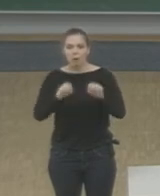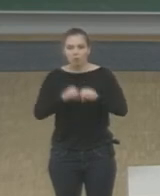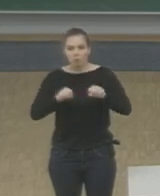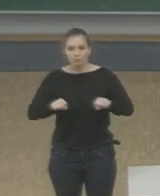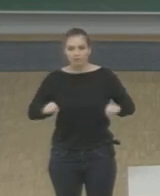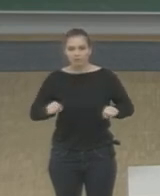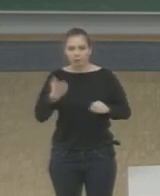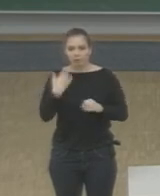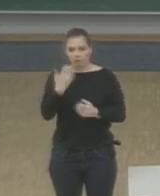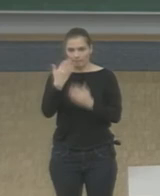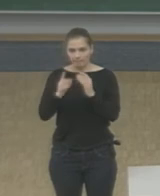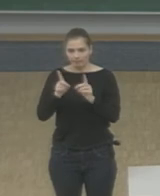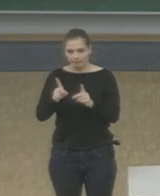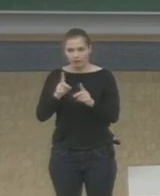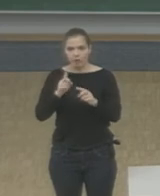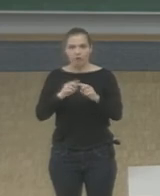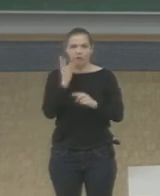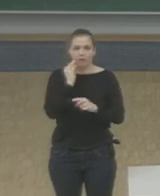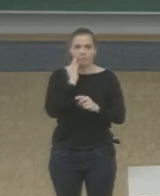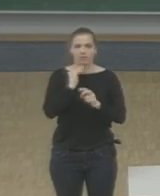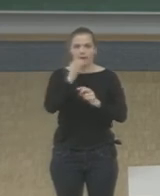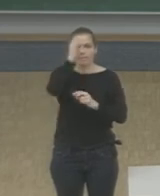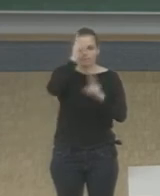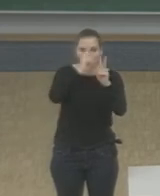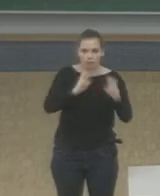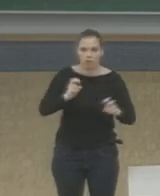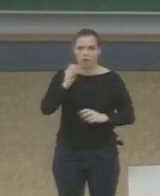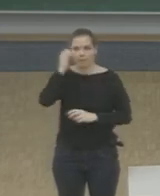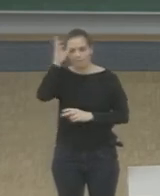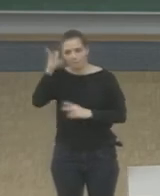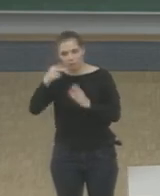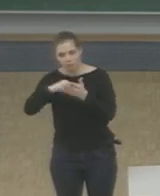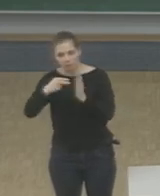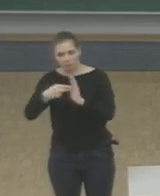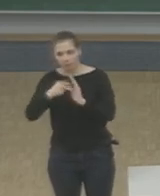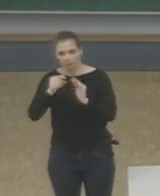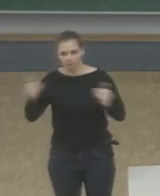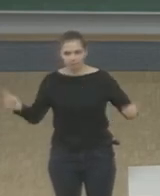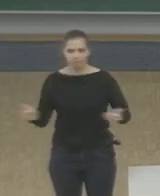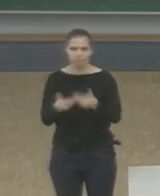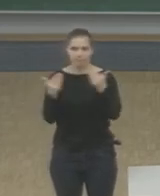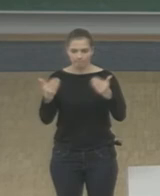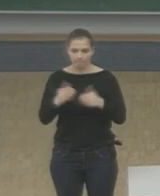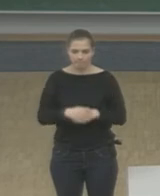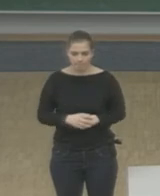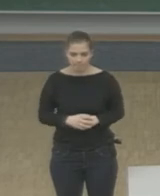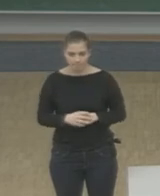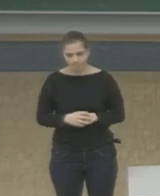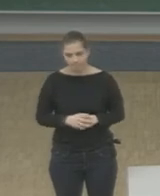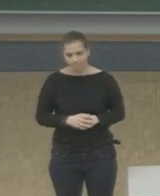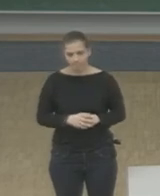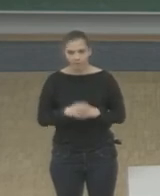Didaktik, empirischer Bildungsforschung und Bildungspolitik tendenziell konterkariert. Wenn